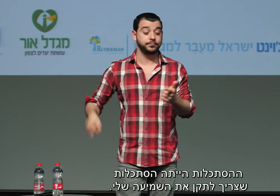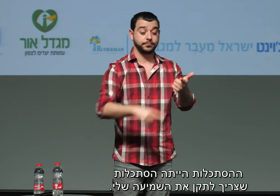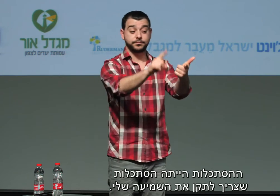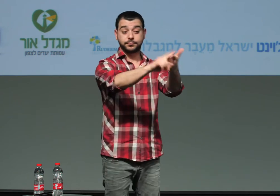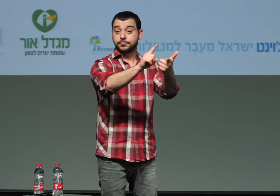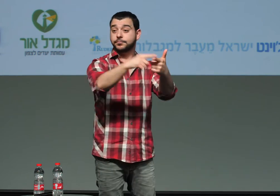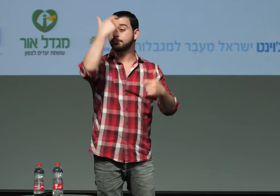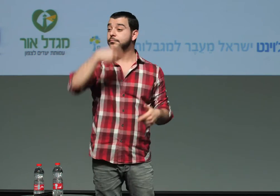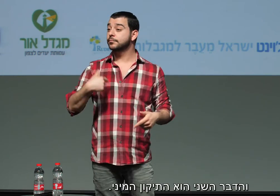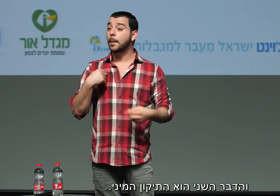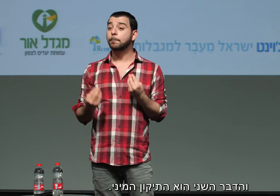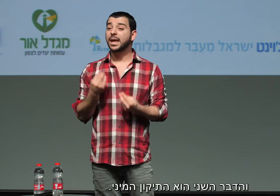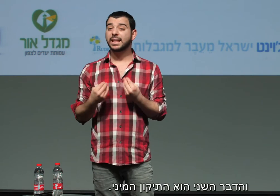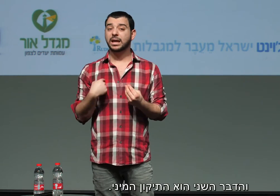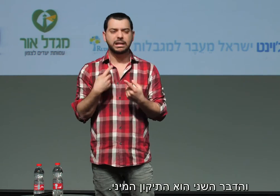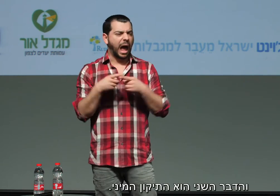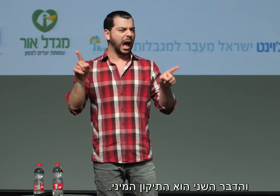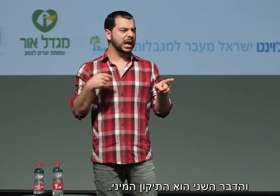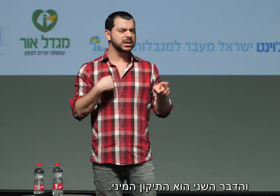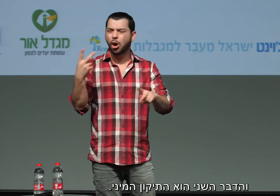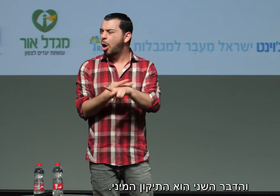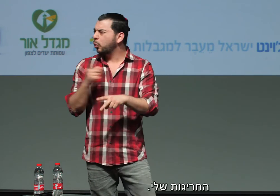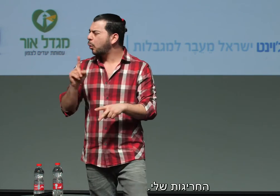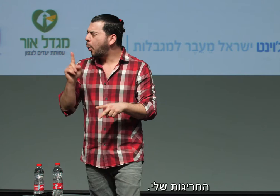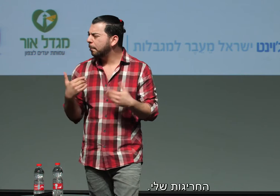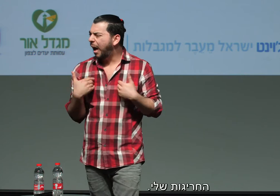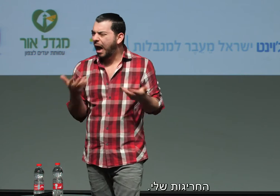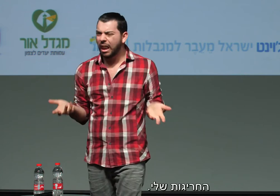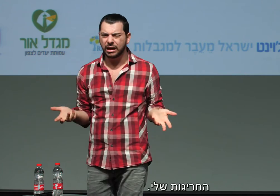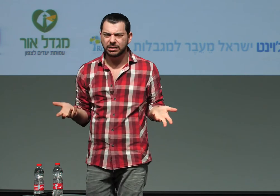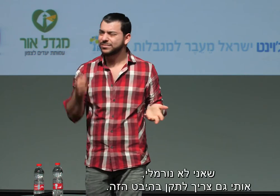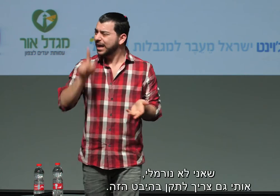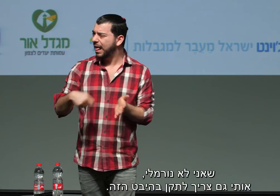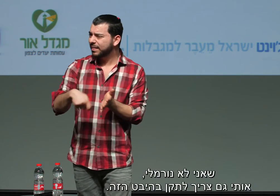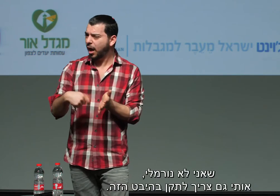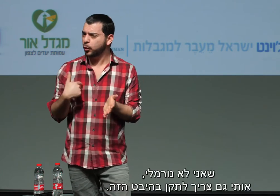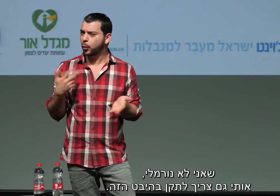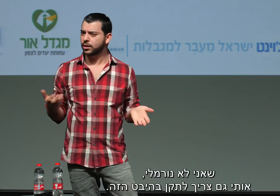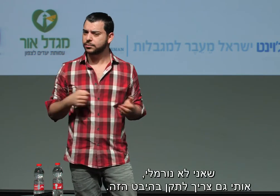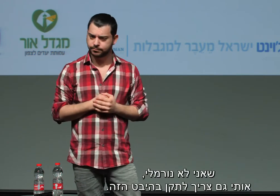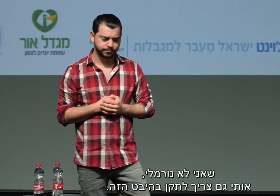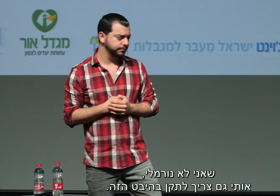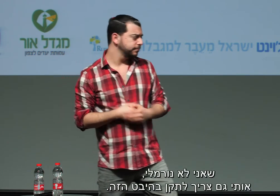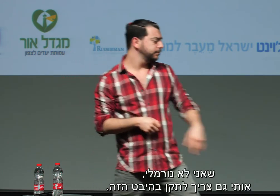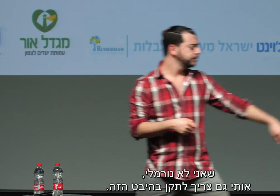שלי. והדבר השני הוא התיקון מיני, החריגות שלי, שאני לא נורמלי, ואותי גם צריך לתקן בהיבט